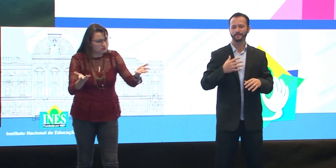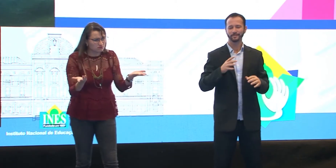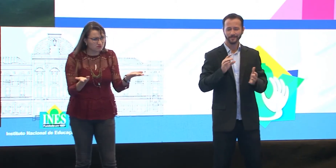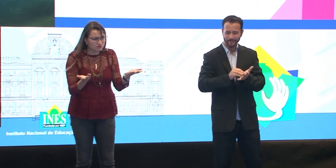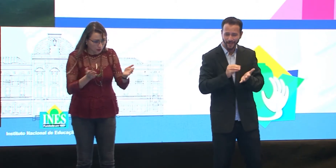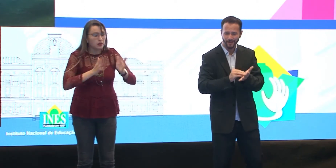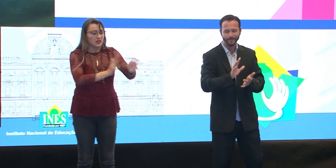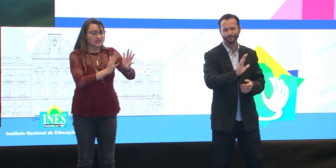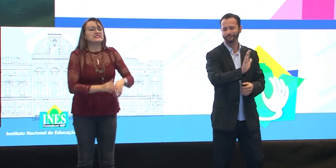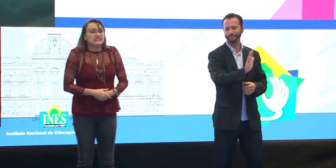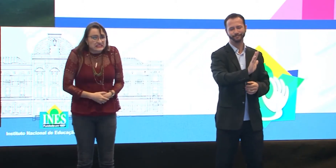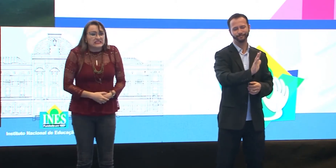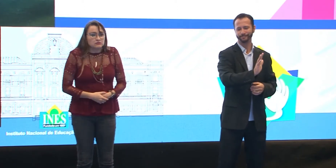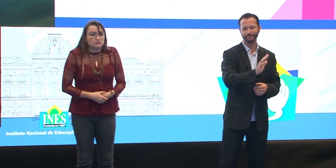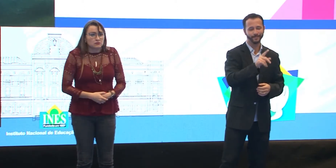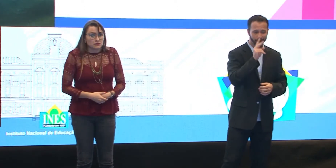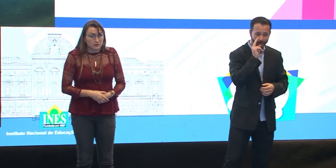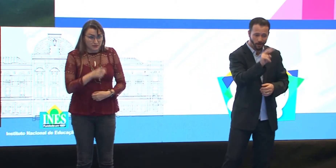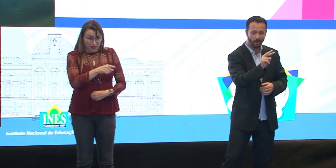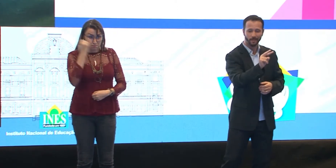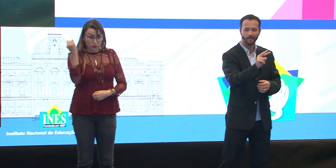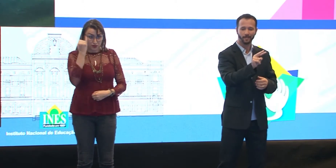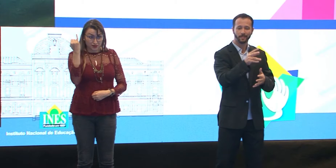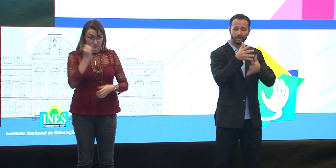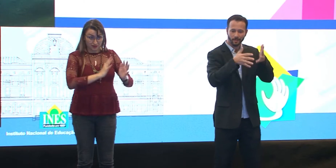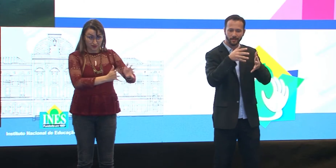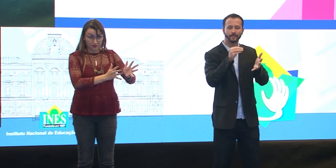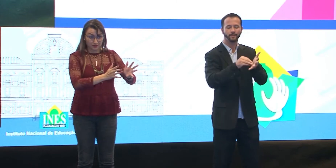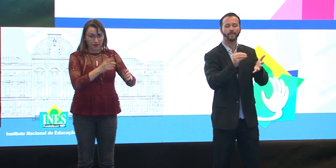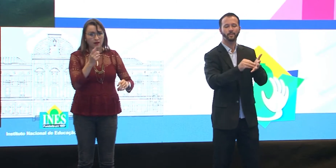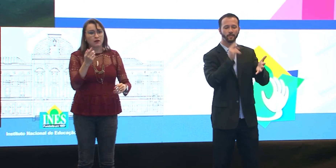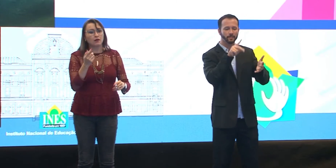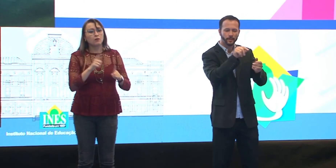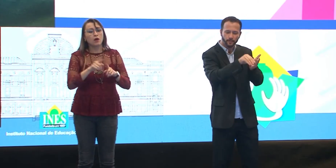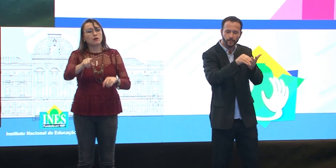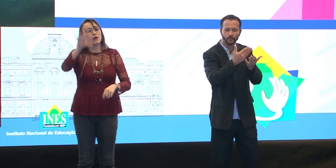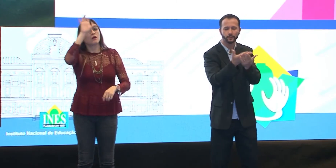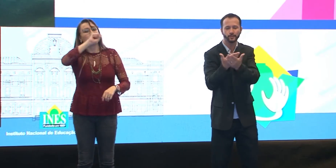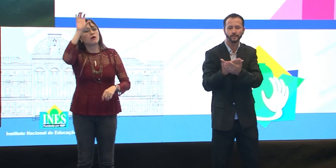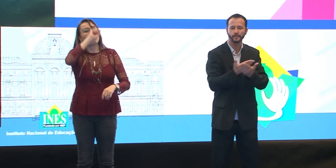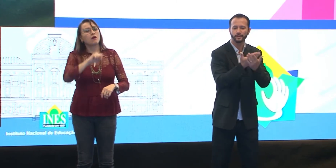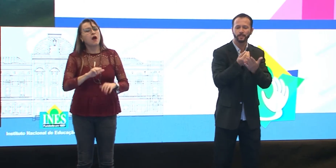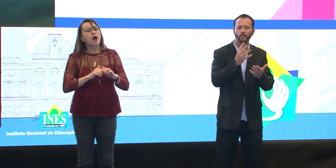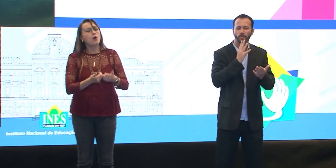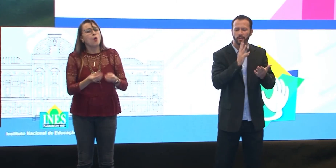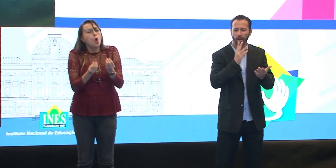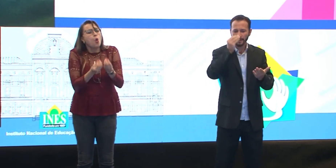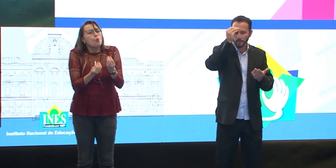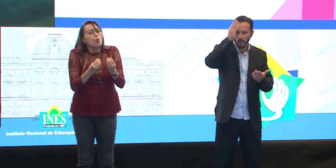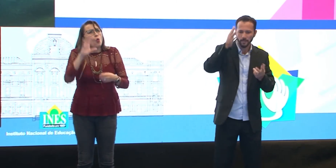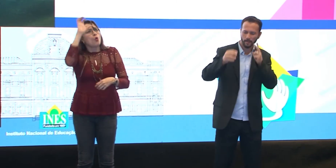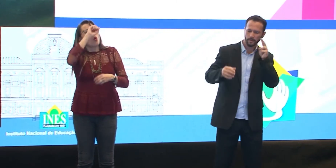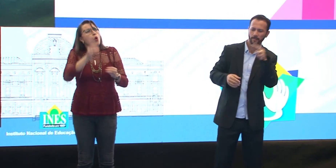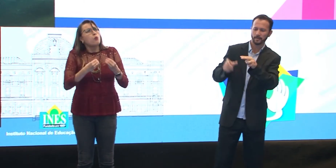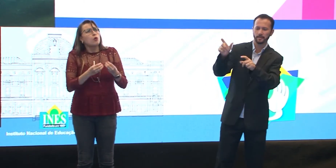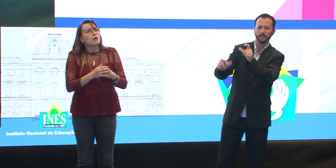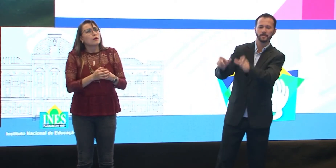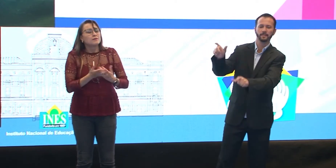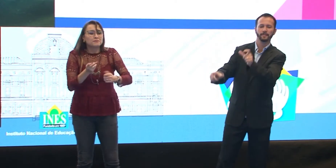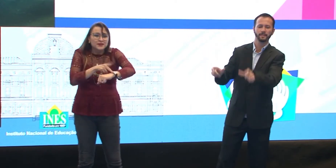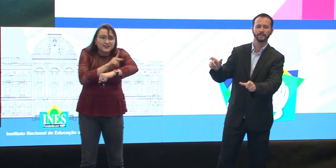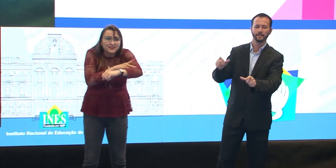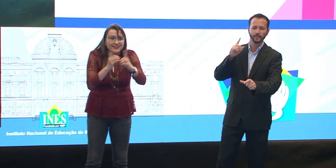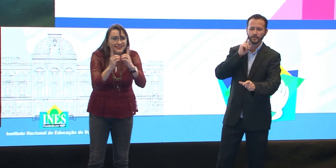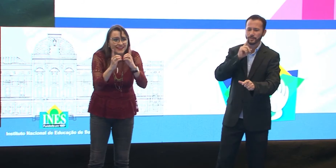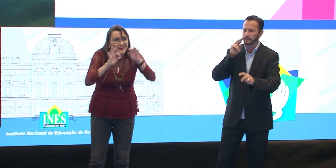ter a língua de sinais, ou só a utilização da língua de sinais como língua de instrução. A gente sabe da importância, só que como